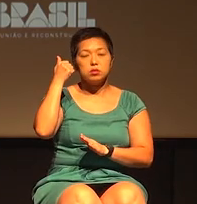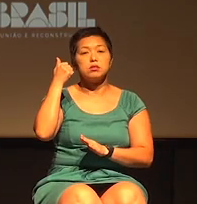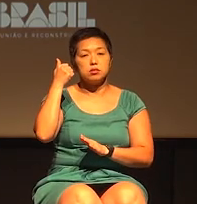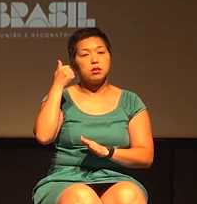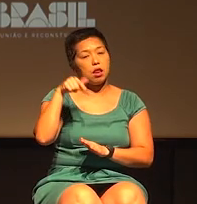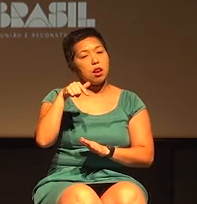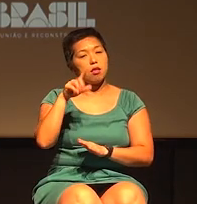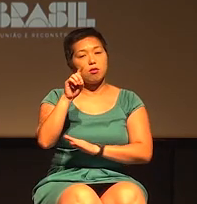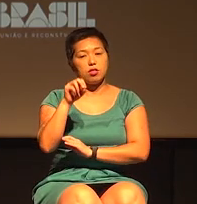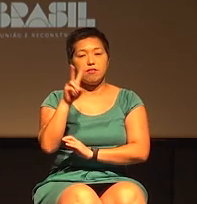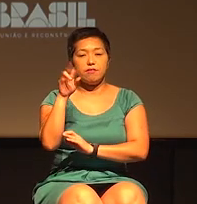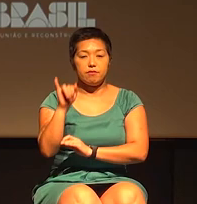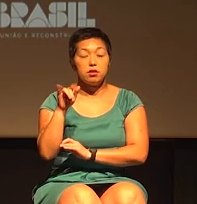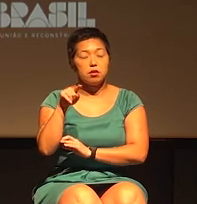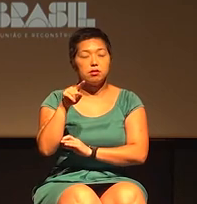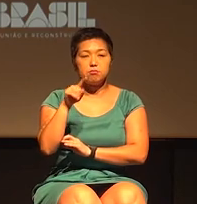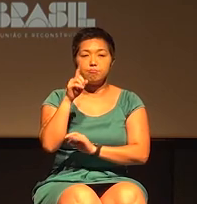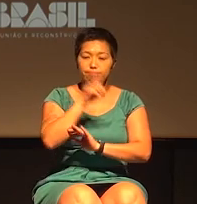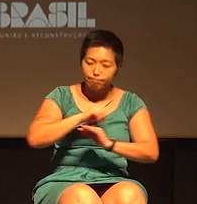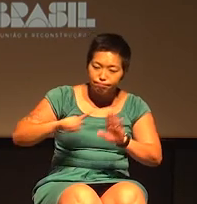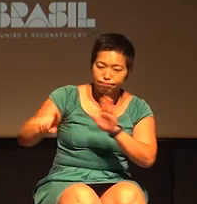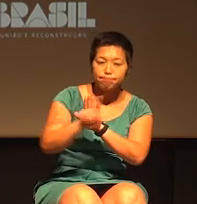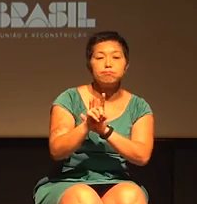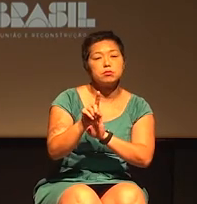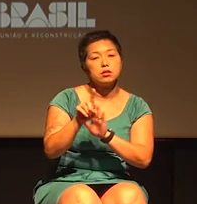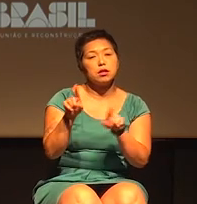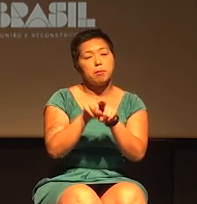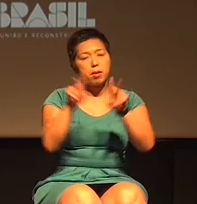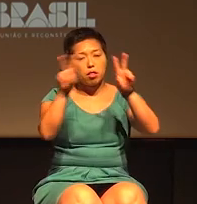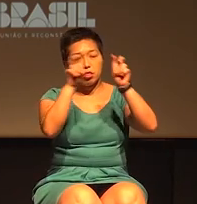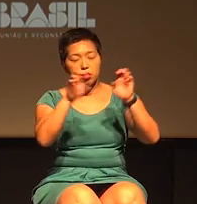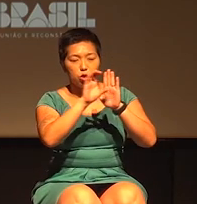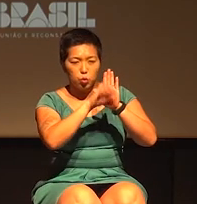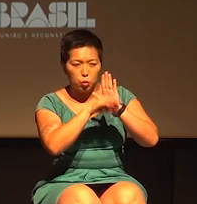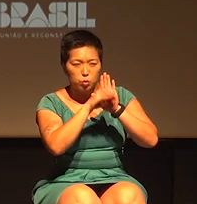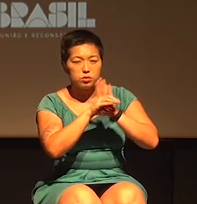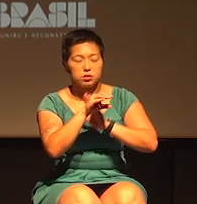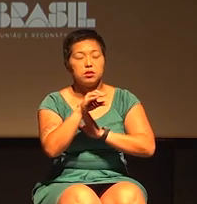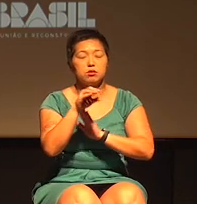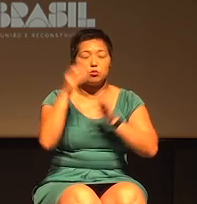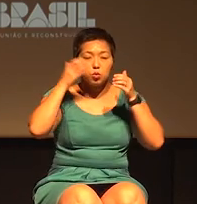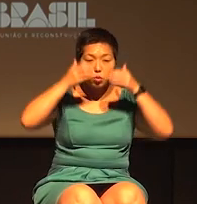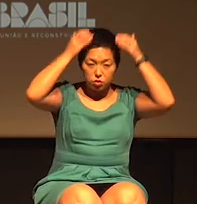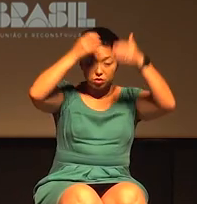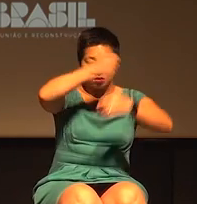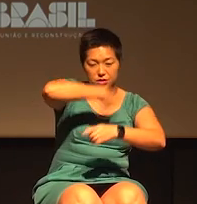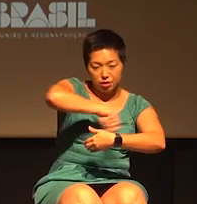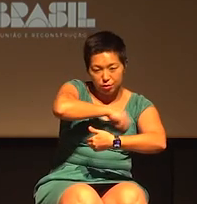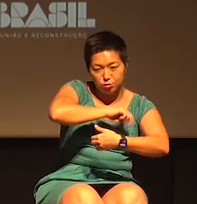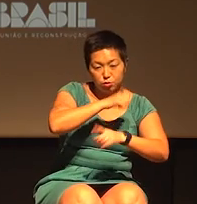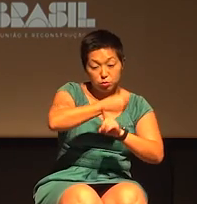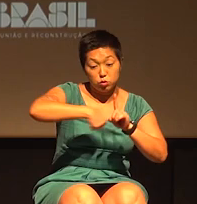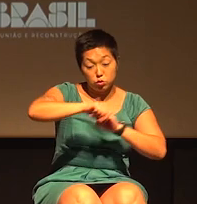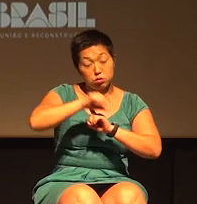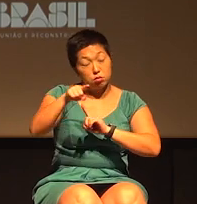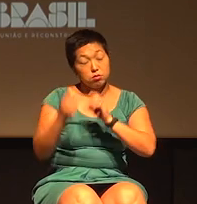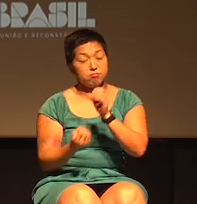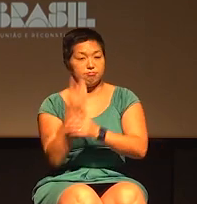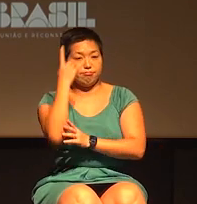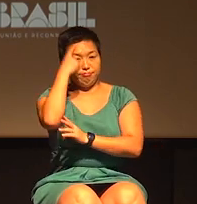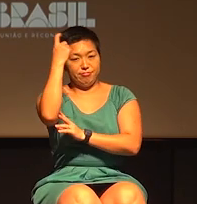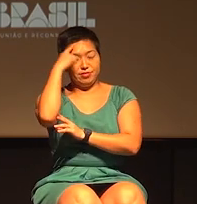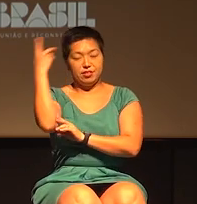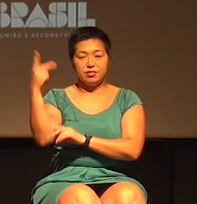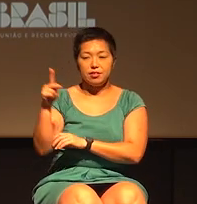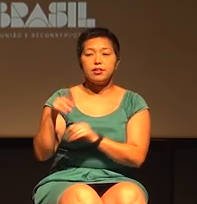percursor assim até de criar o o termo né gastronomia social ele ele que criou então assim eh